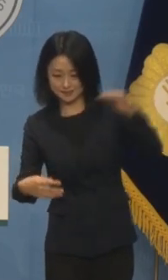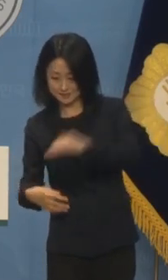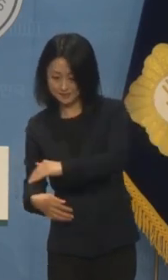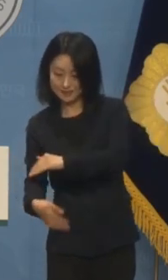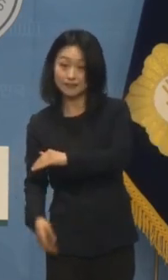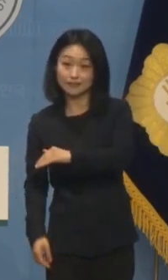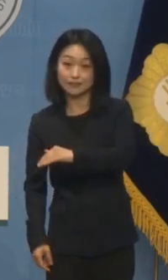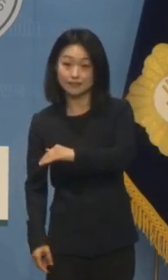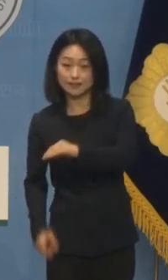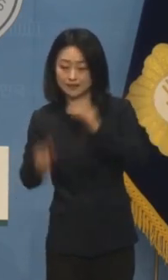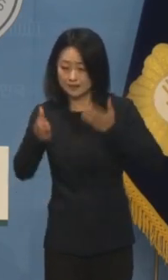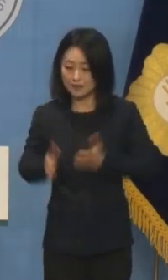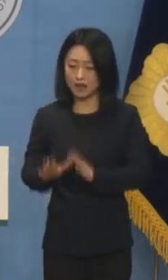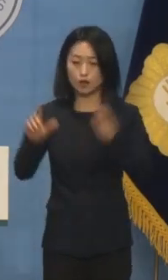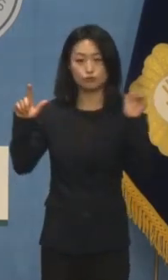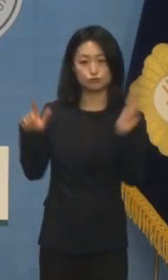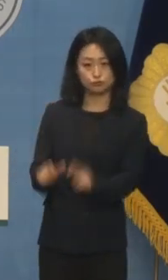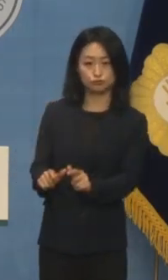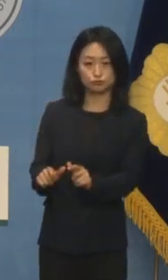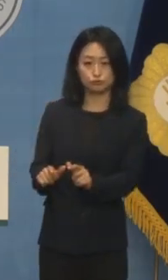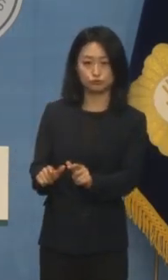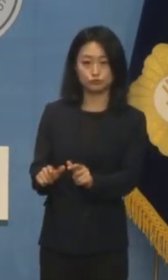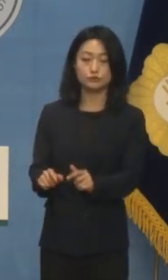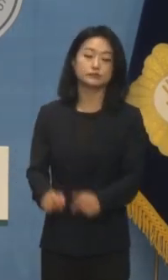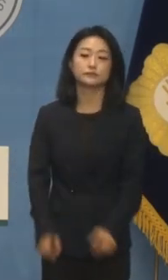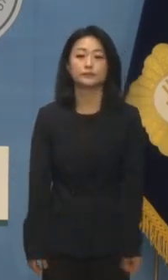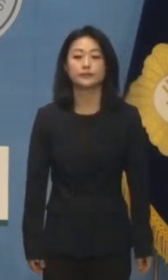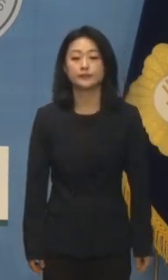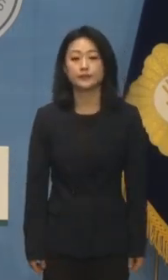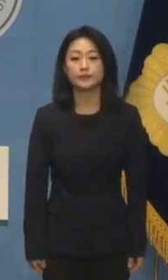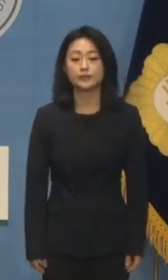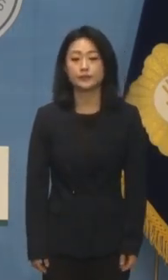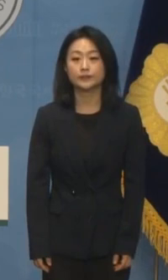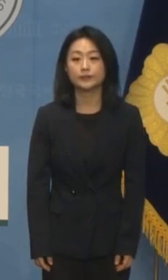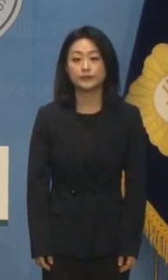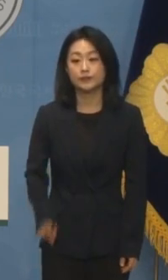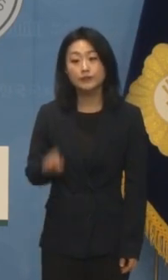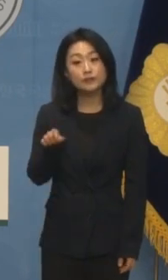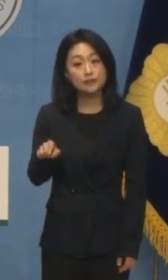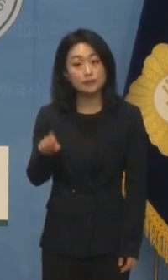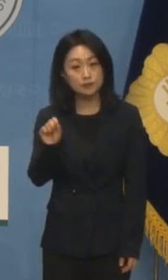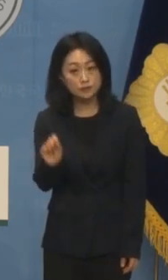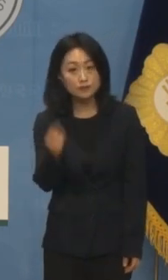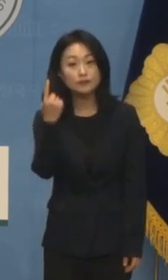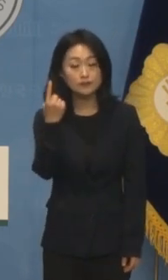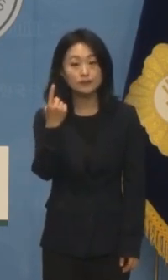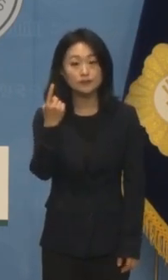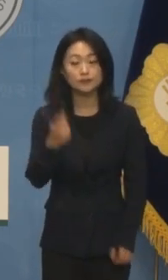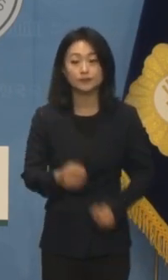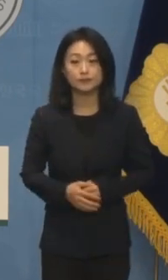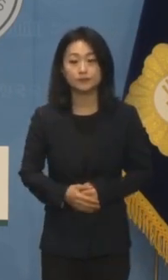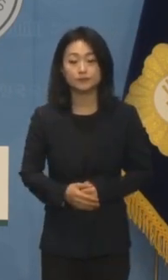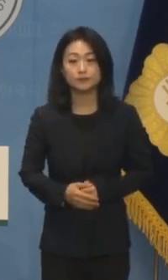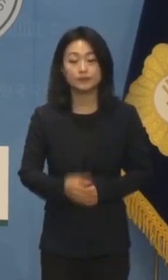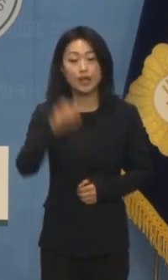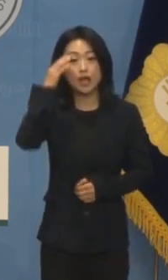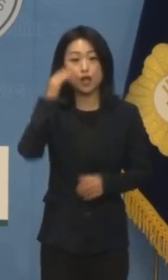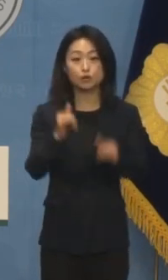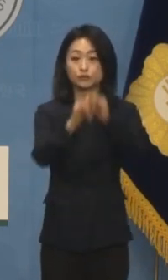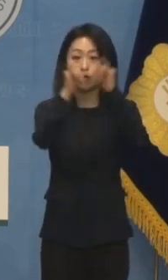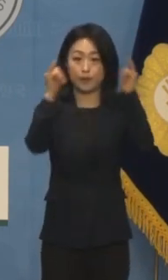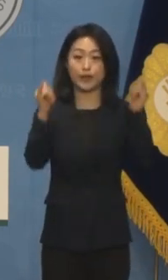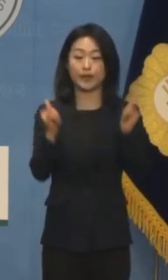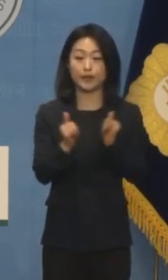초저출생 현상이 지속되고 있습니다. 그리고 이러한 초저출생 현상은 우리 사회가